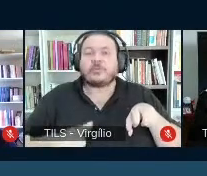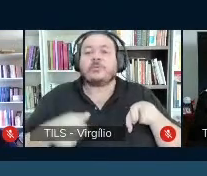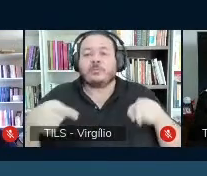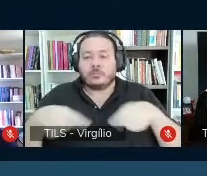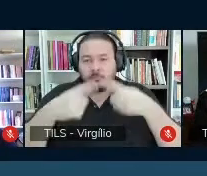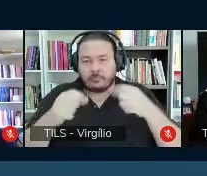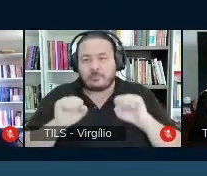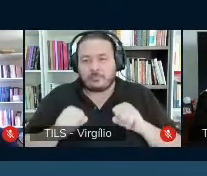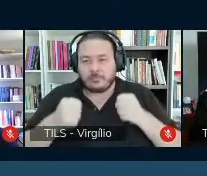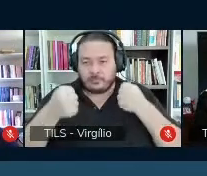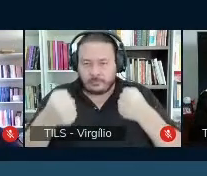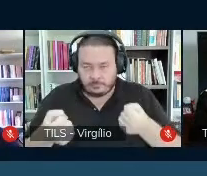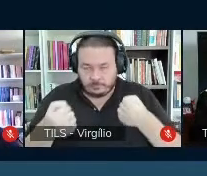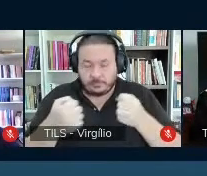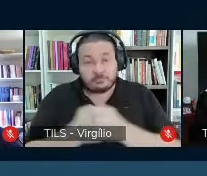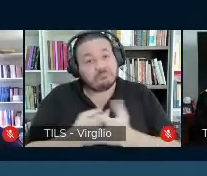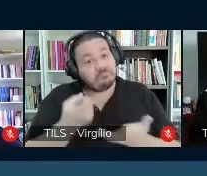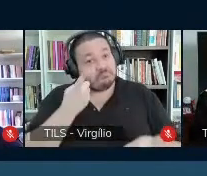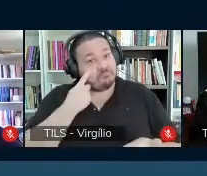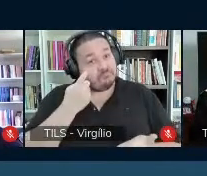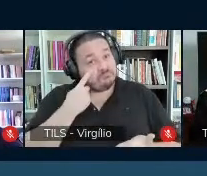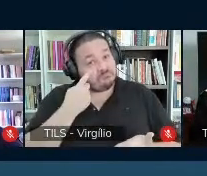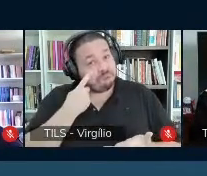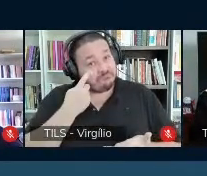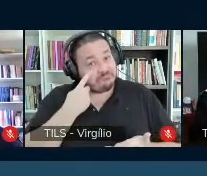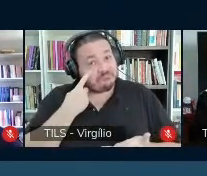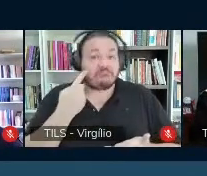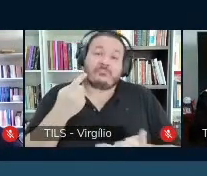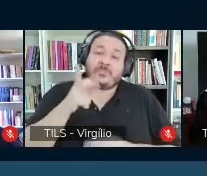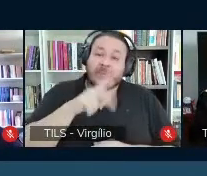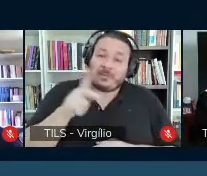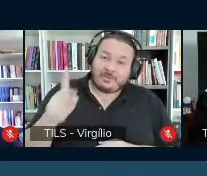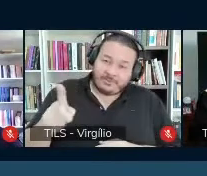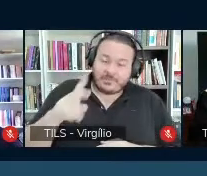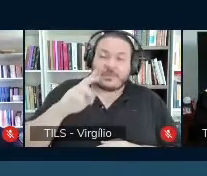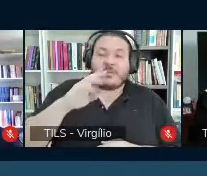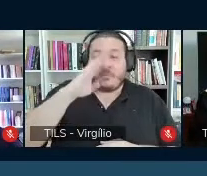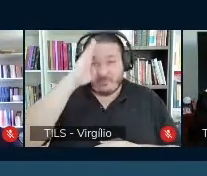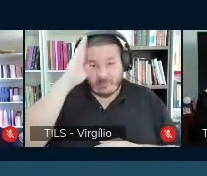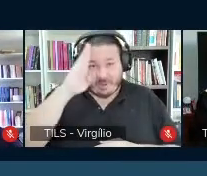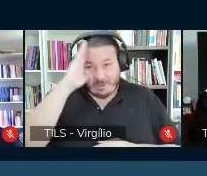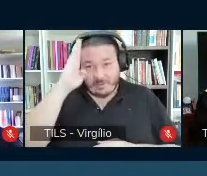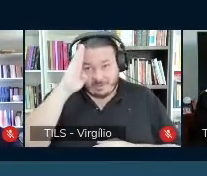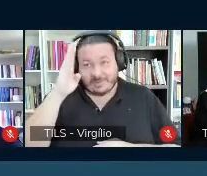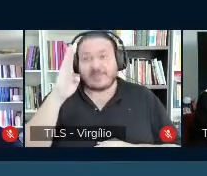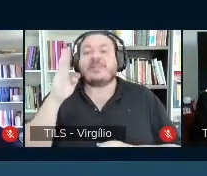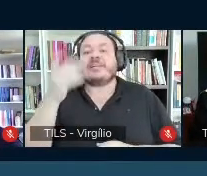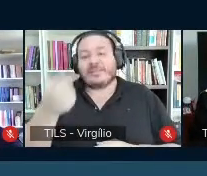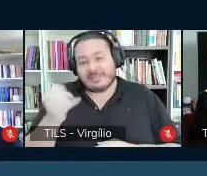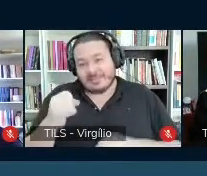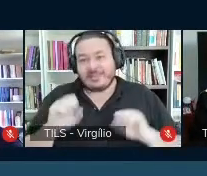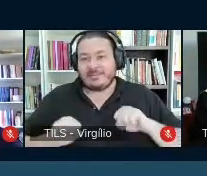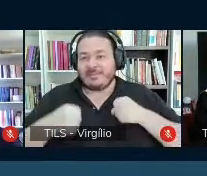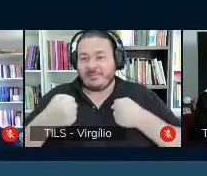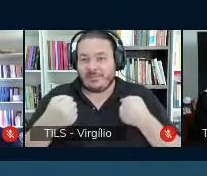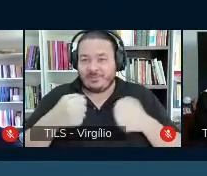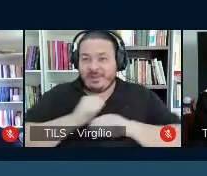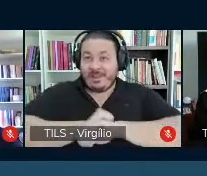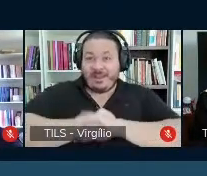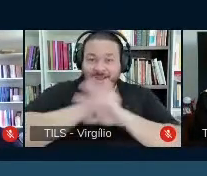defesa. Vamos ver se o professor Falck ou todo, qualquer um, se defendeu claramente nesse programa